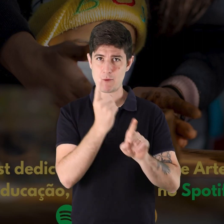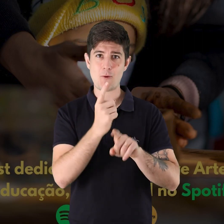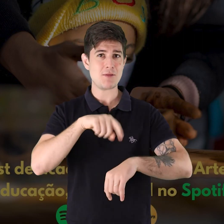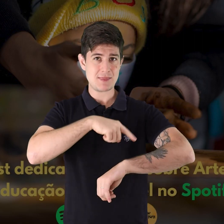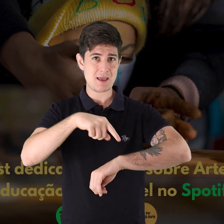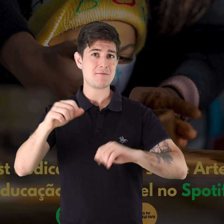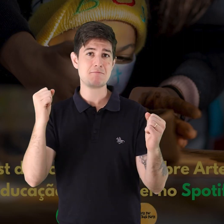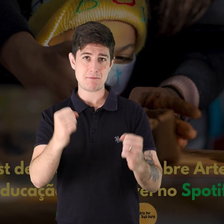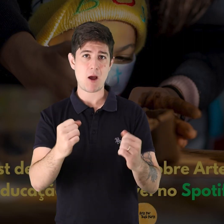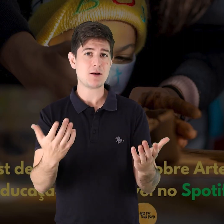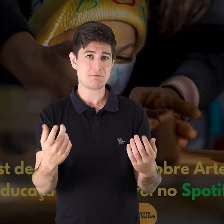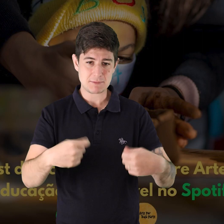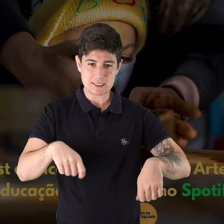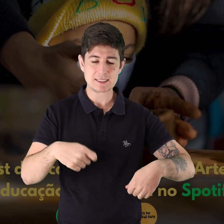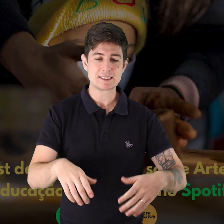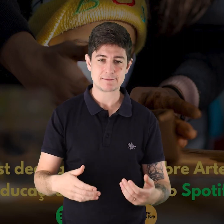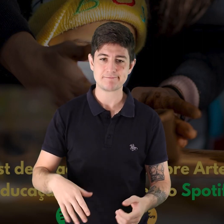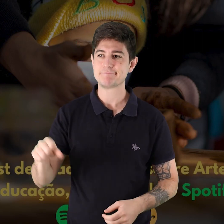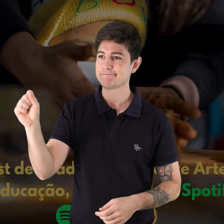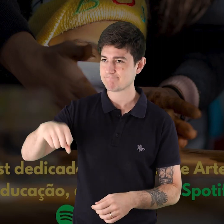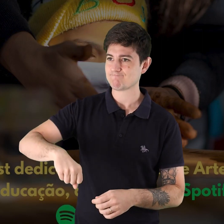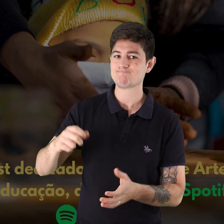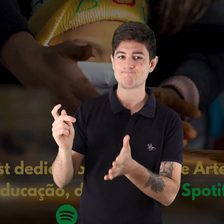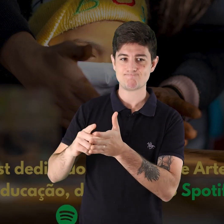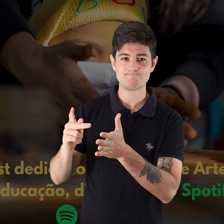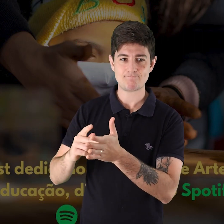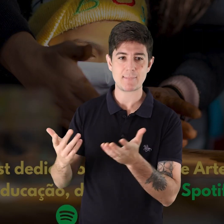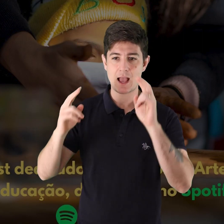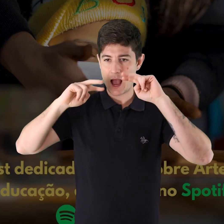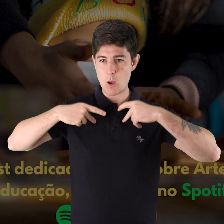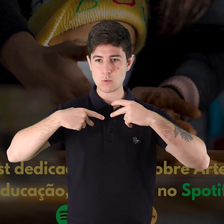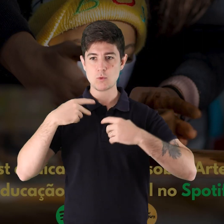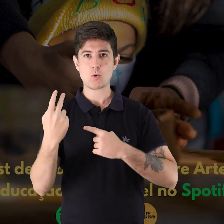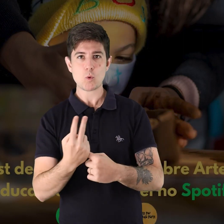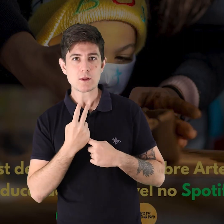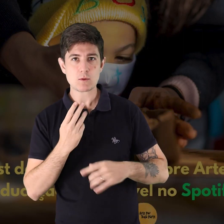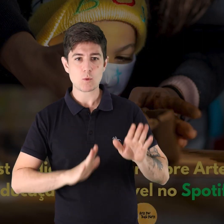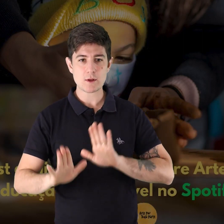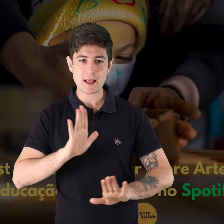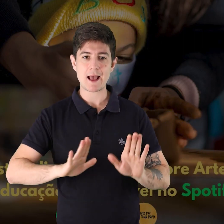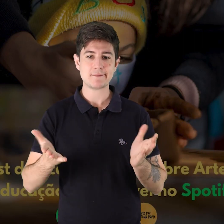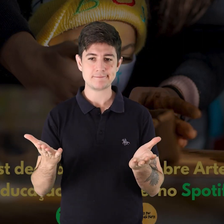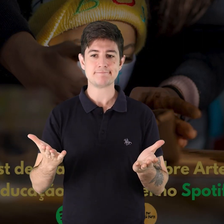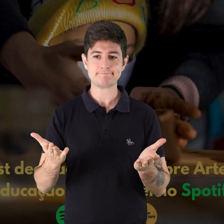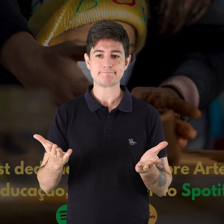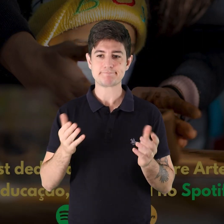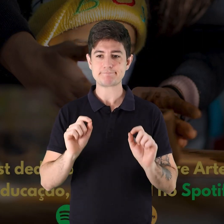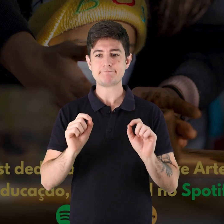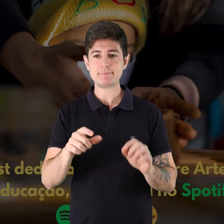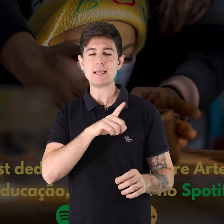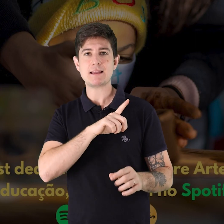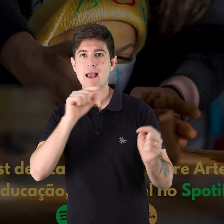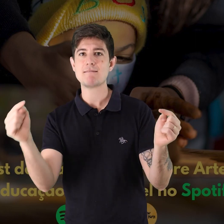hospital doente, você vai ter que achar um tempo para se cuidar, não é? Mais ou menos isso. Então o autocuidado envolve, aí